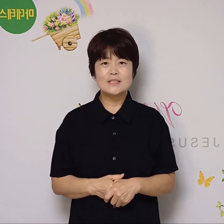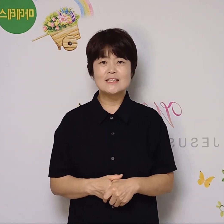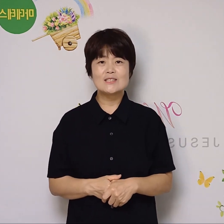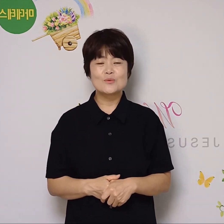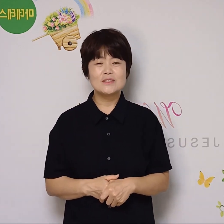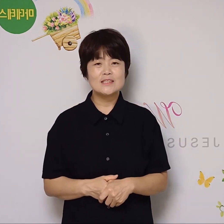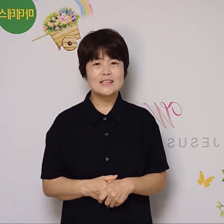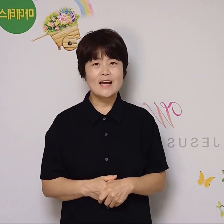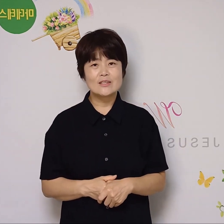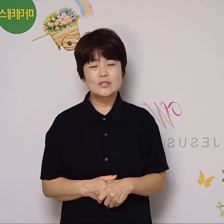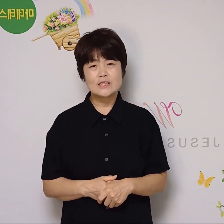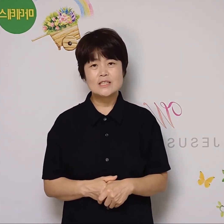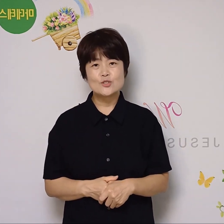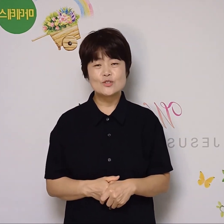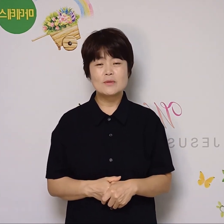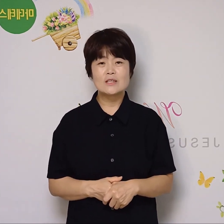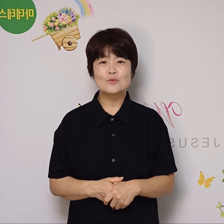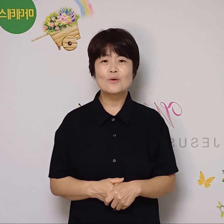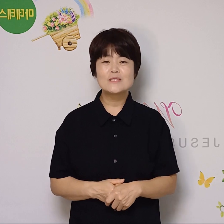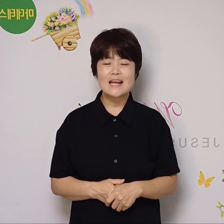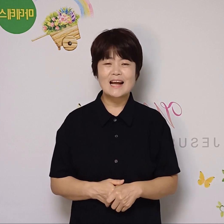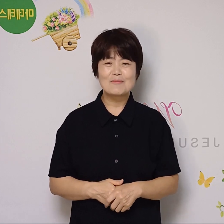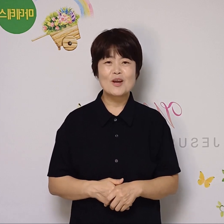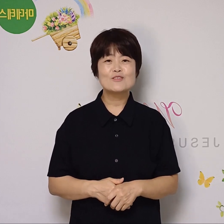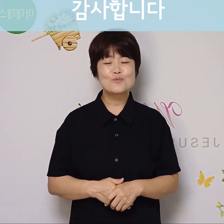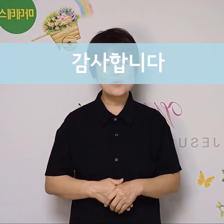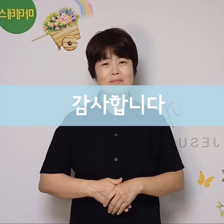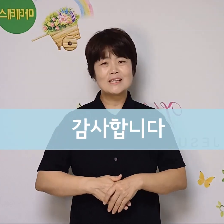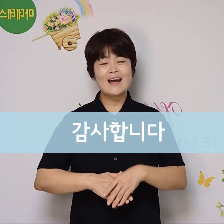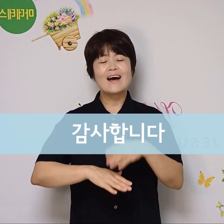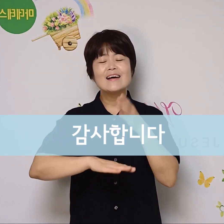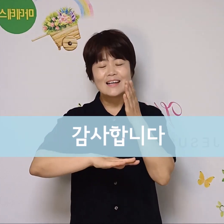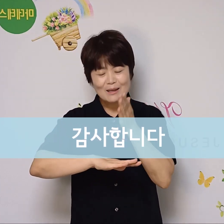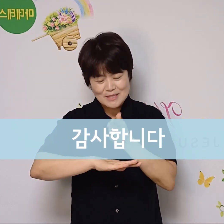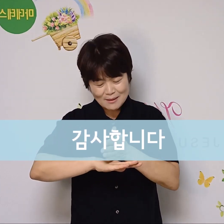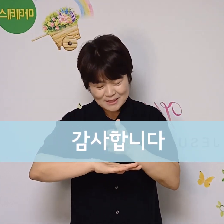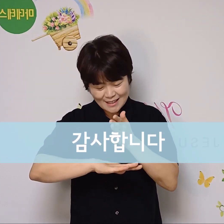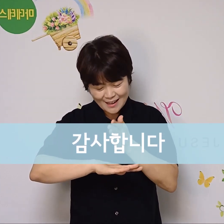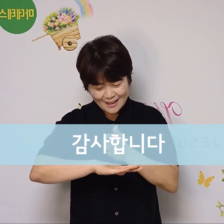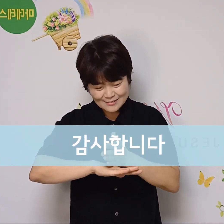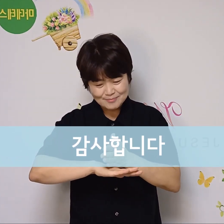그리스도인들이 다 되시기를 주님의 이름으로 사랑하며 축복합니다. 감사합니다.